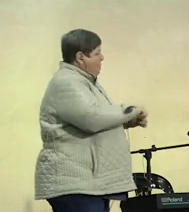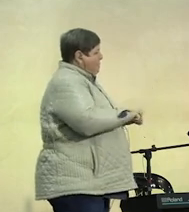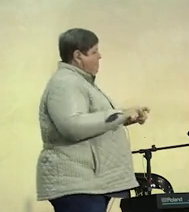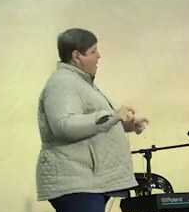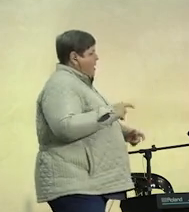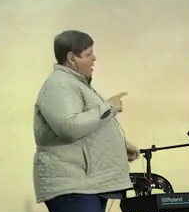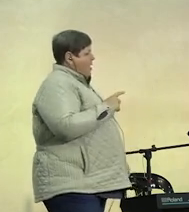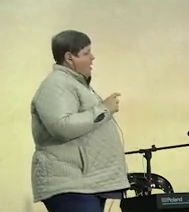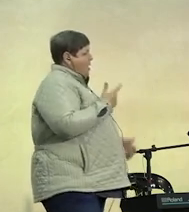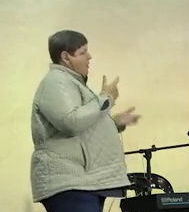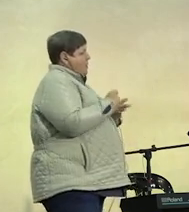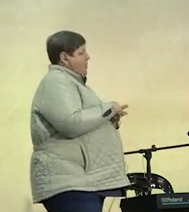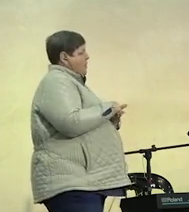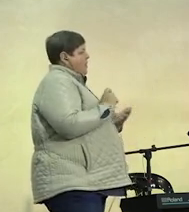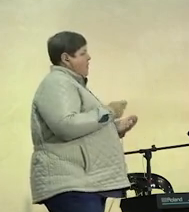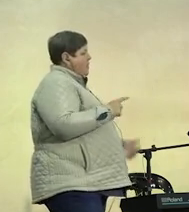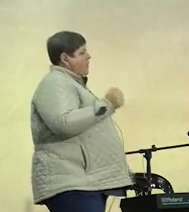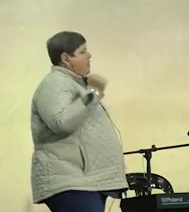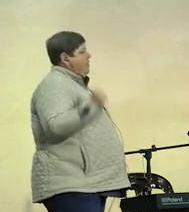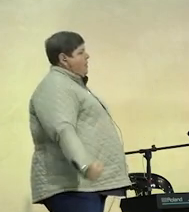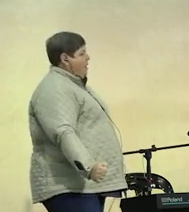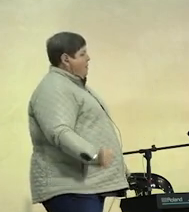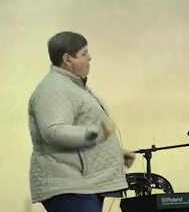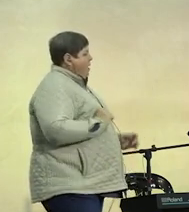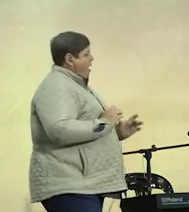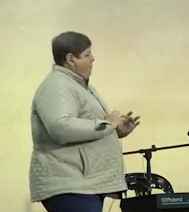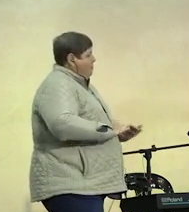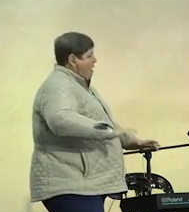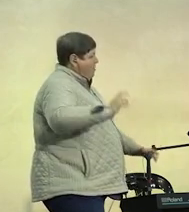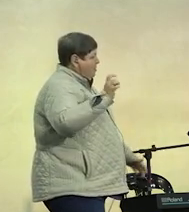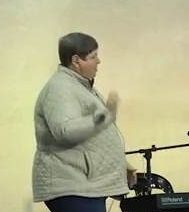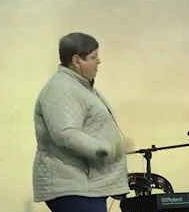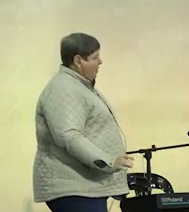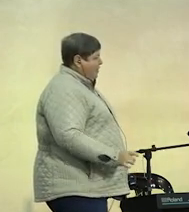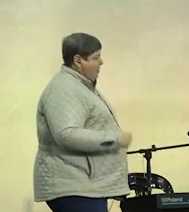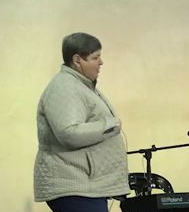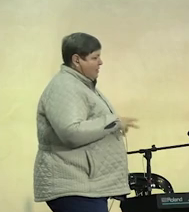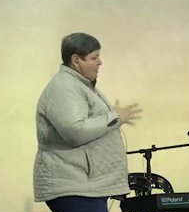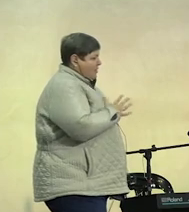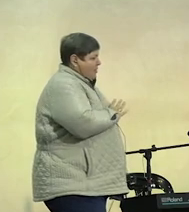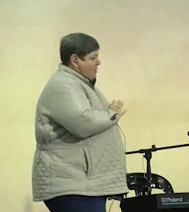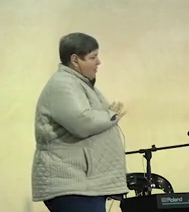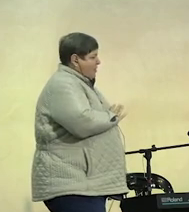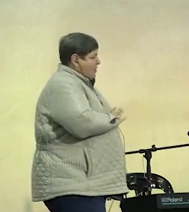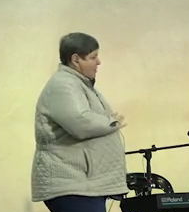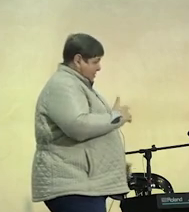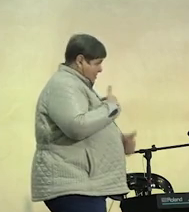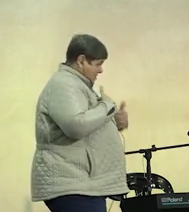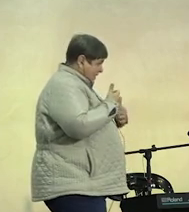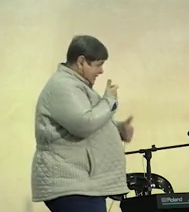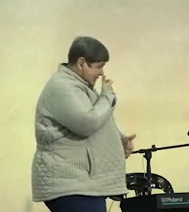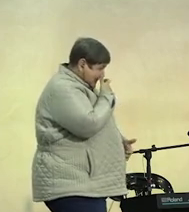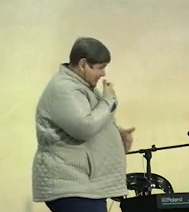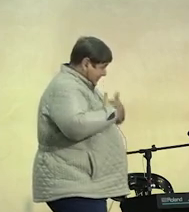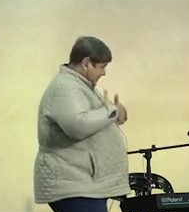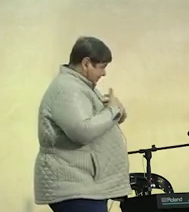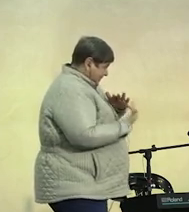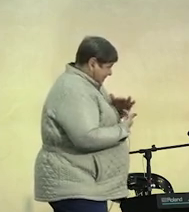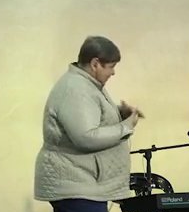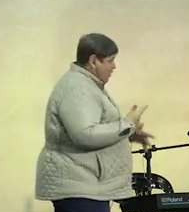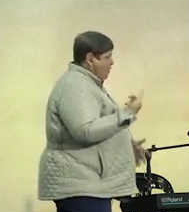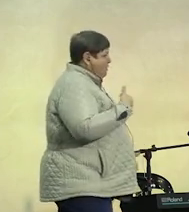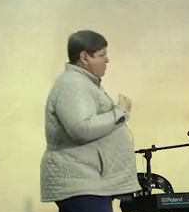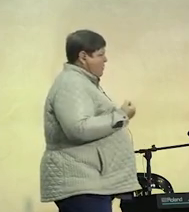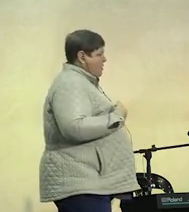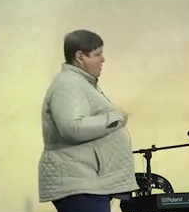hand, en sonder dat jy weet, druk jy nog 'n gat in my bank. Dink jy ek gaan gelukkig wees daaroor? Hoekom nie? Wat dink jy wil ek met daai bank doen?